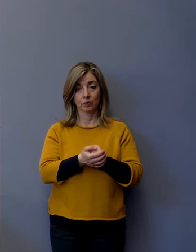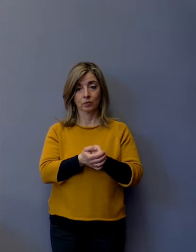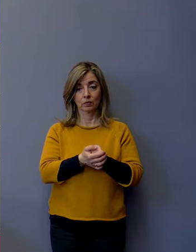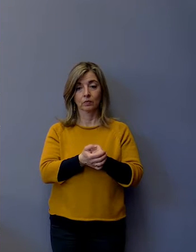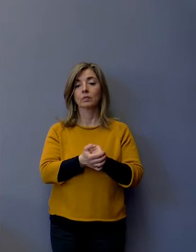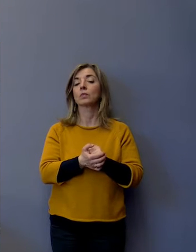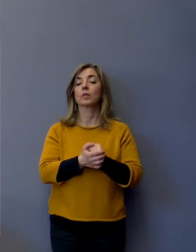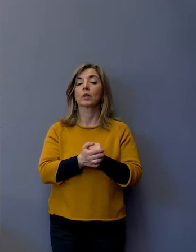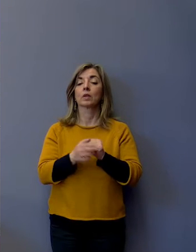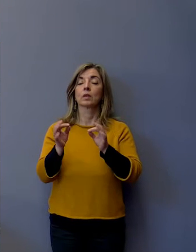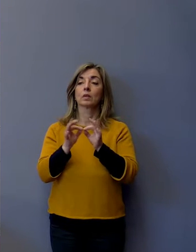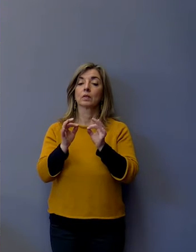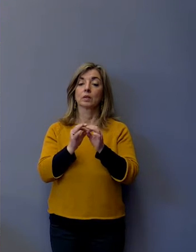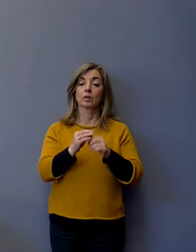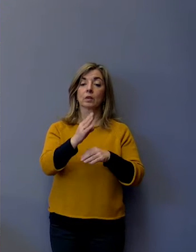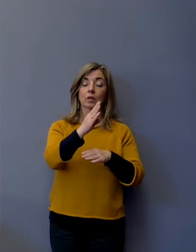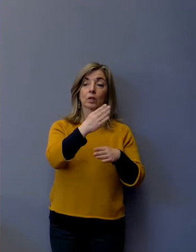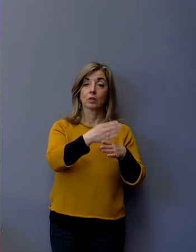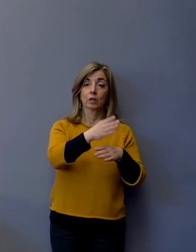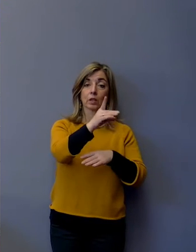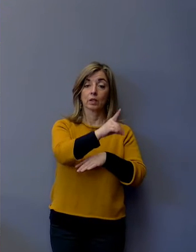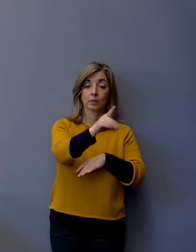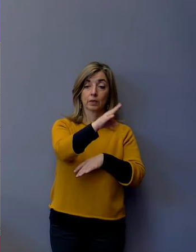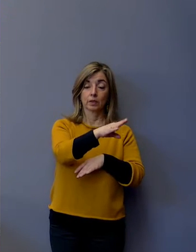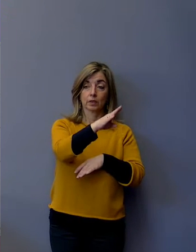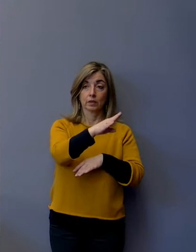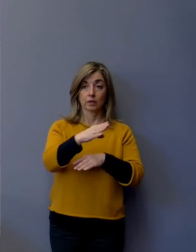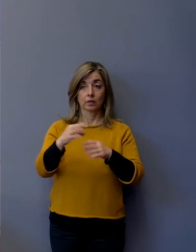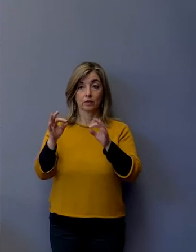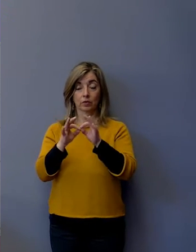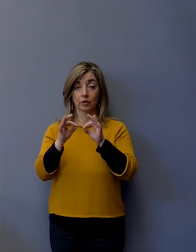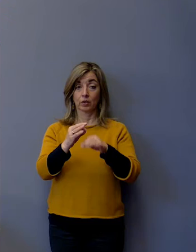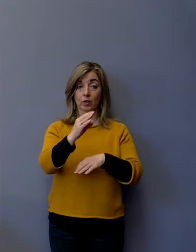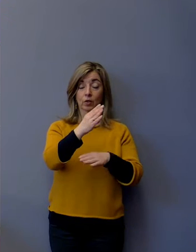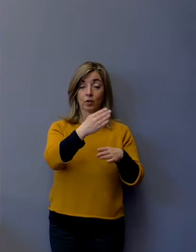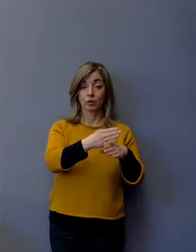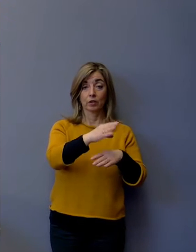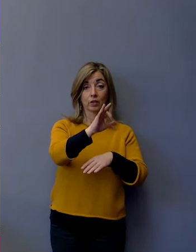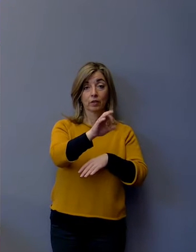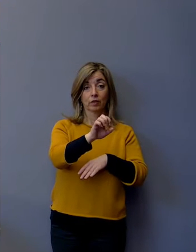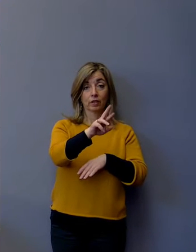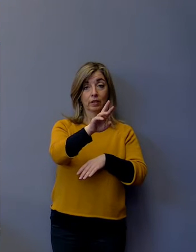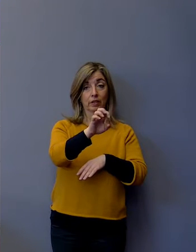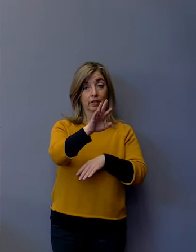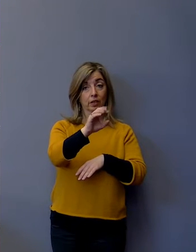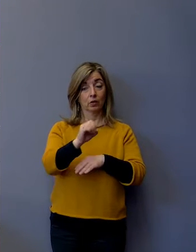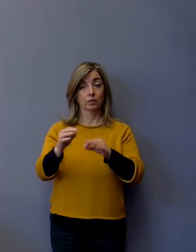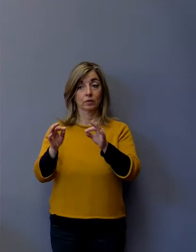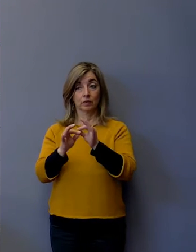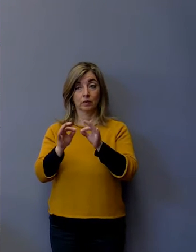favorevole consigliere de benedictis consigliere ferrero favorevole